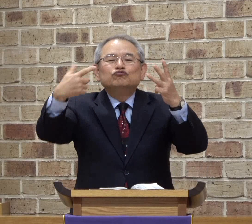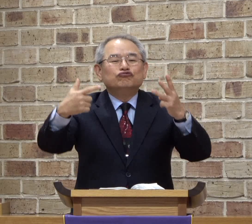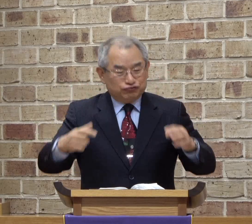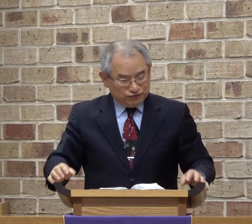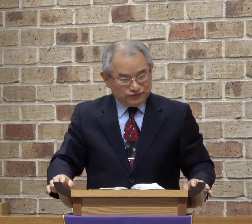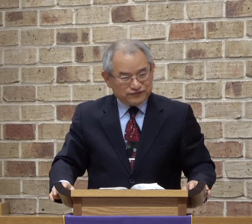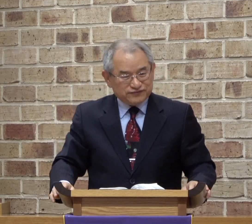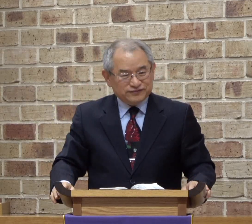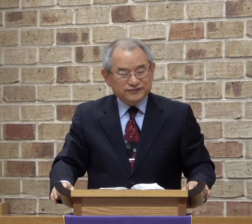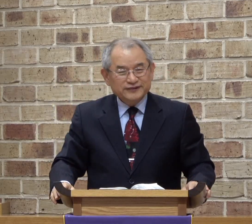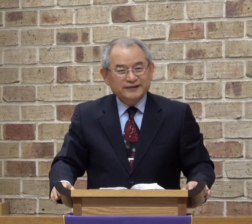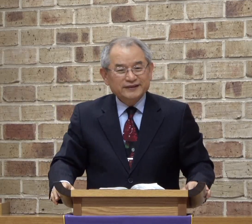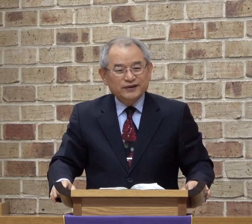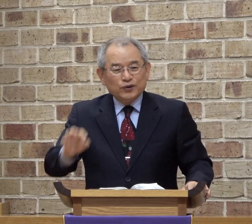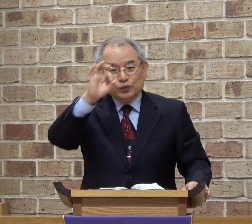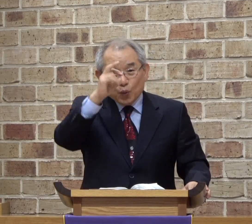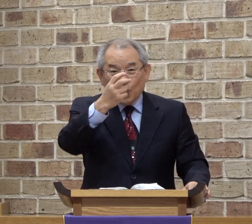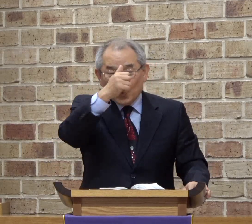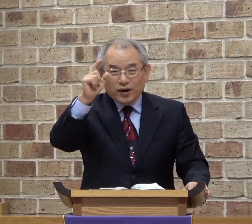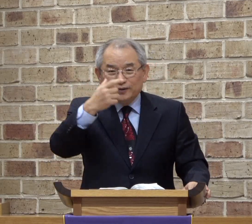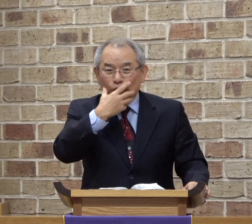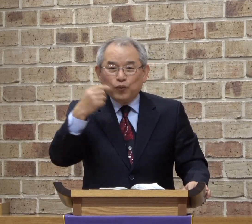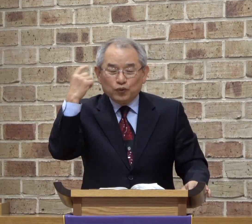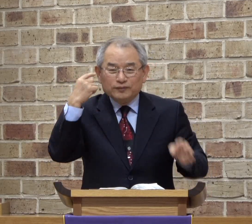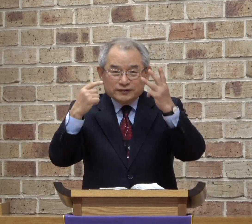하나님은 우리에게 향한 놀라우신 사랑을 보여주셨습니다.